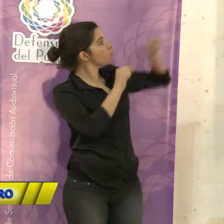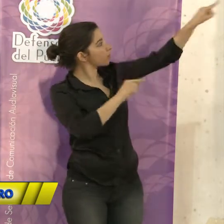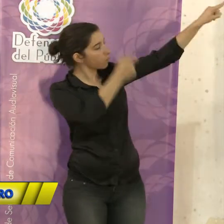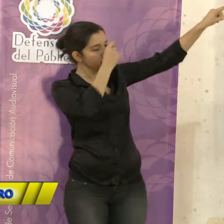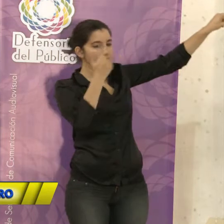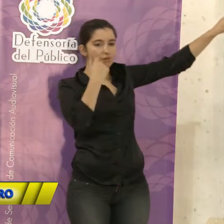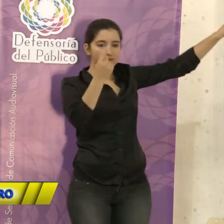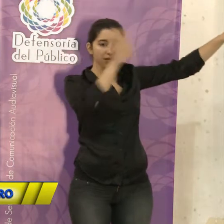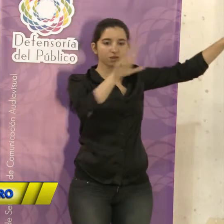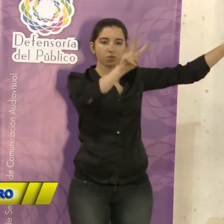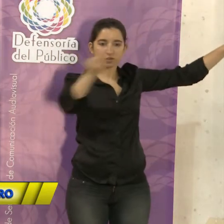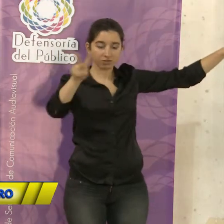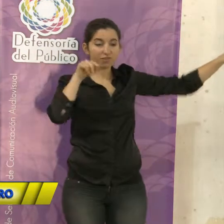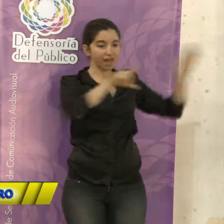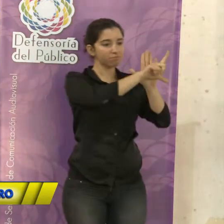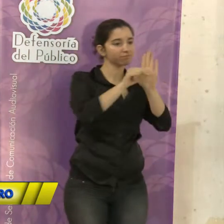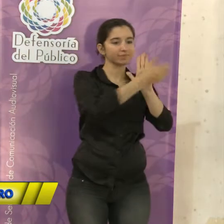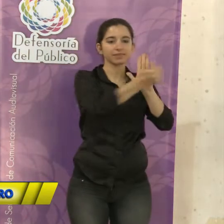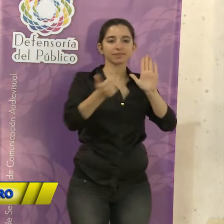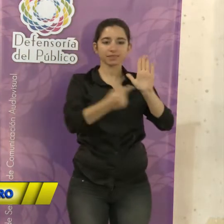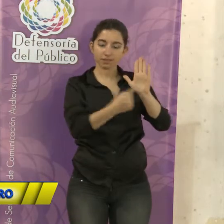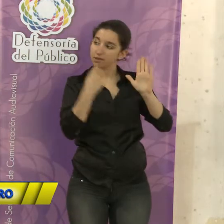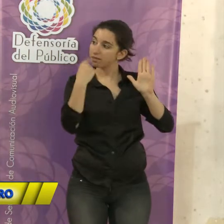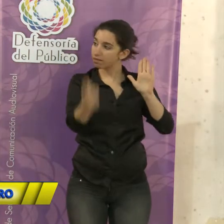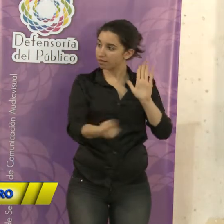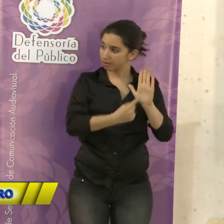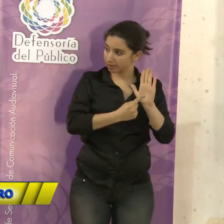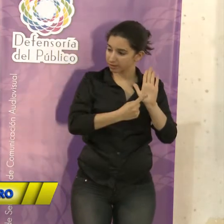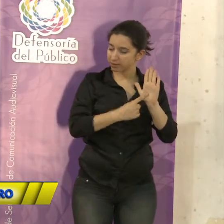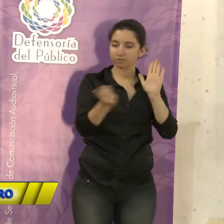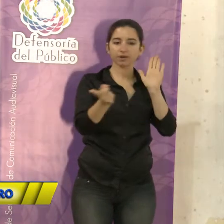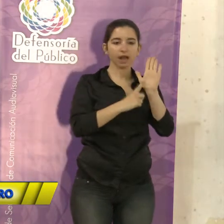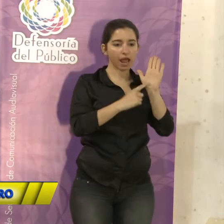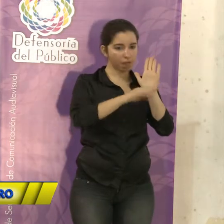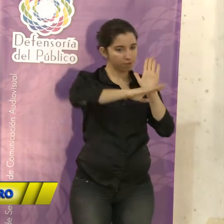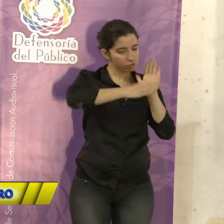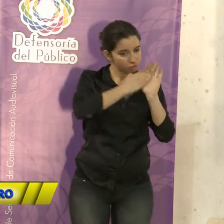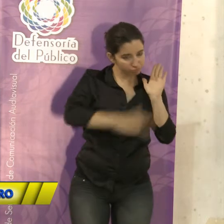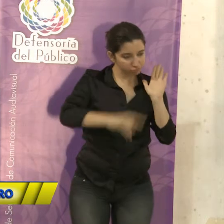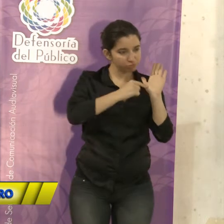26.522, se aprobó el artículo 66, que incluye el nuevo marco reglamentario